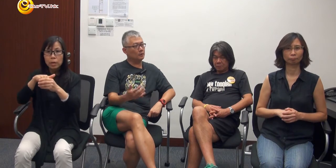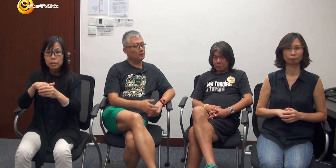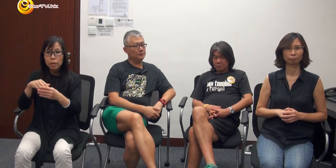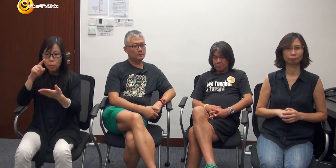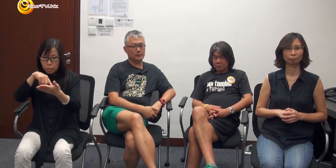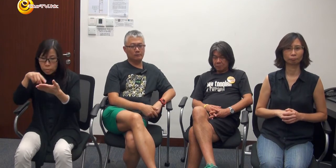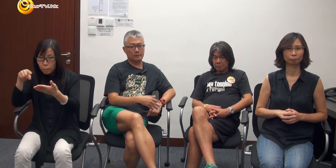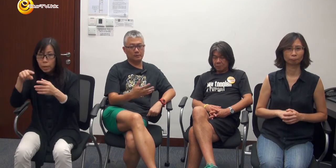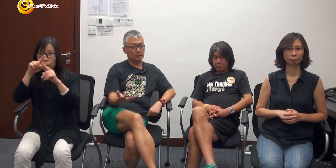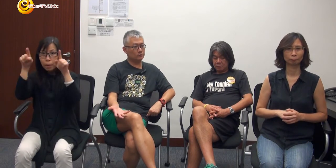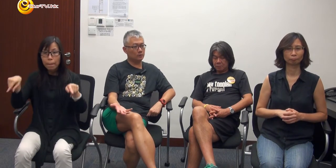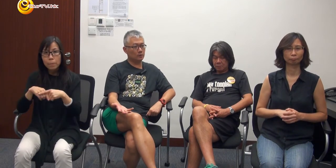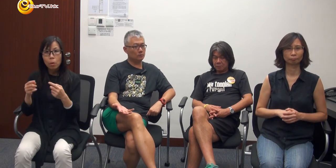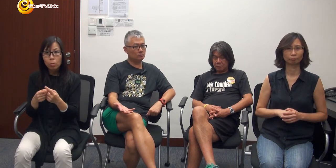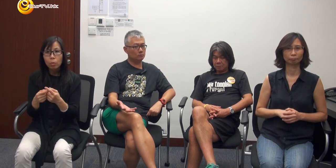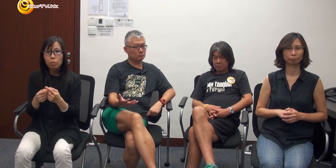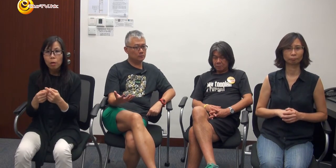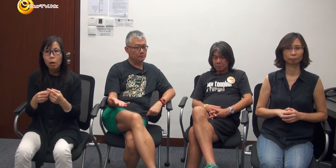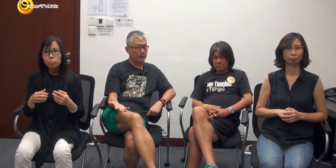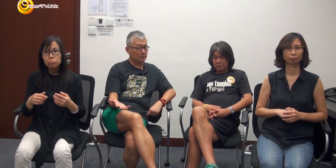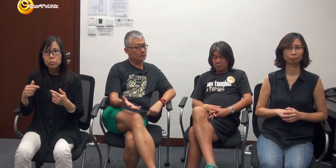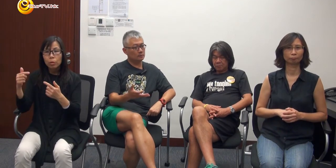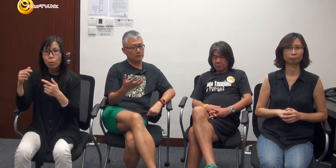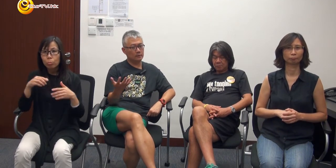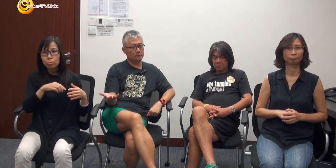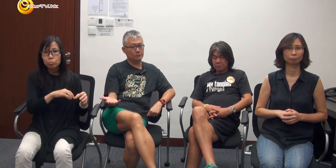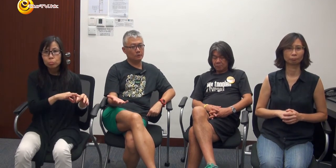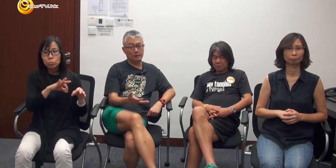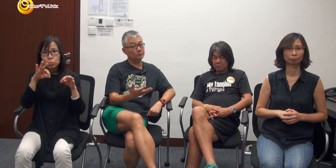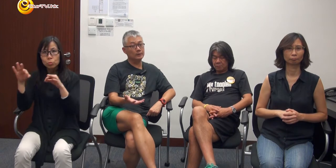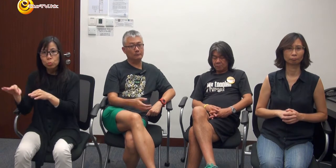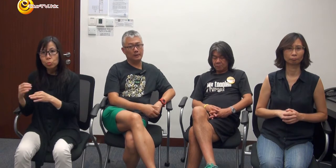告，然後有哇可能拖到年尾，即是十月或者甚至年尾呢，